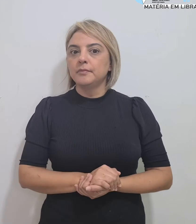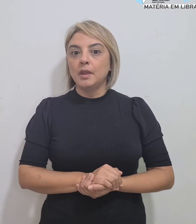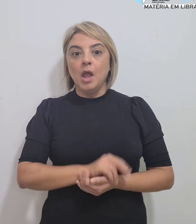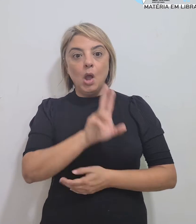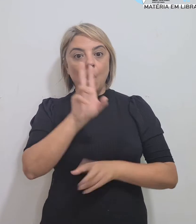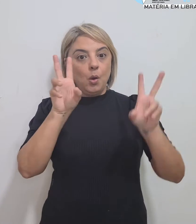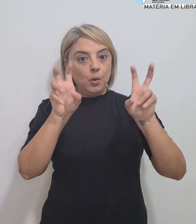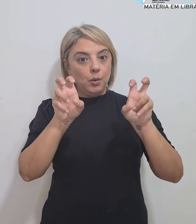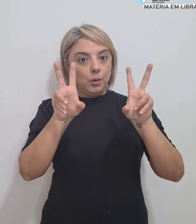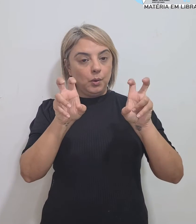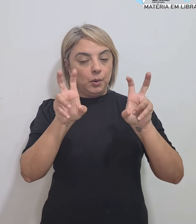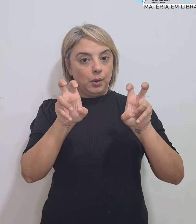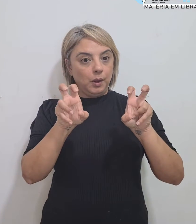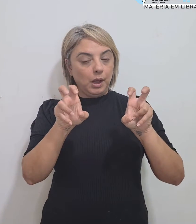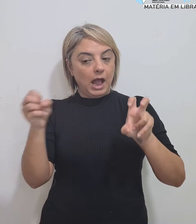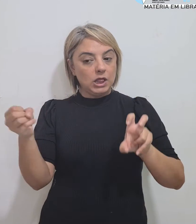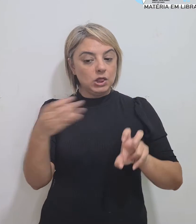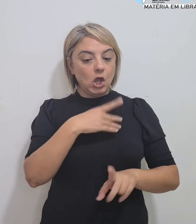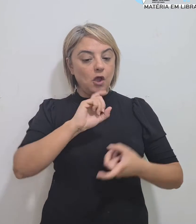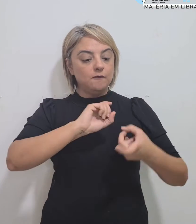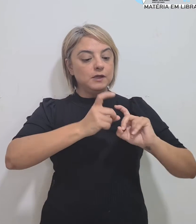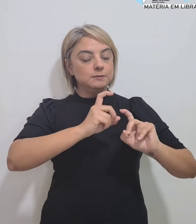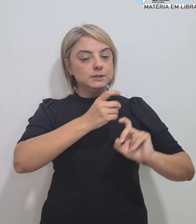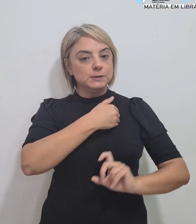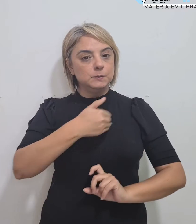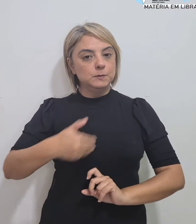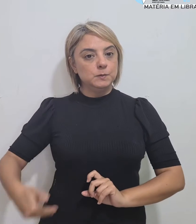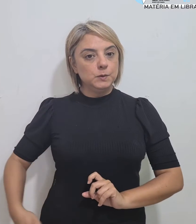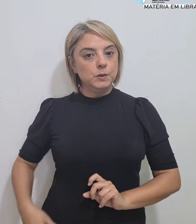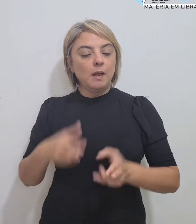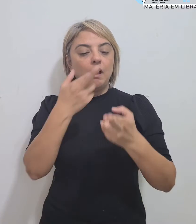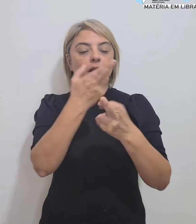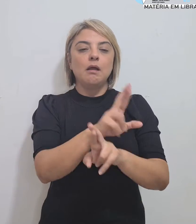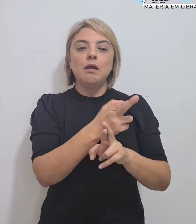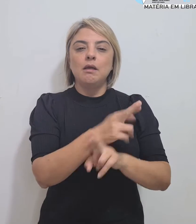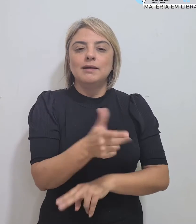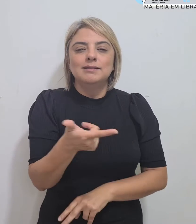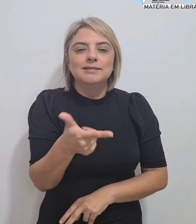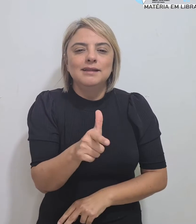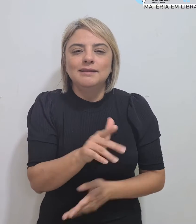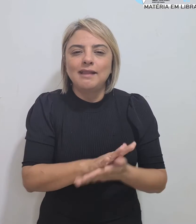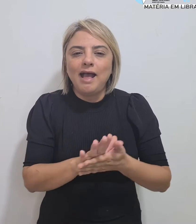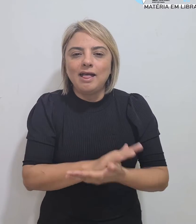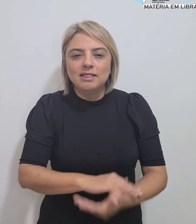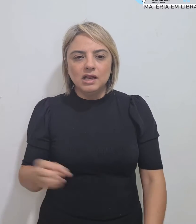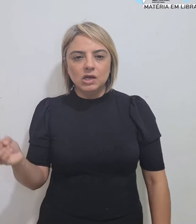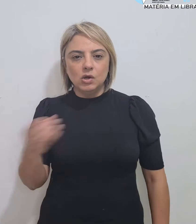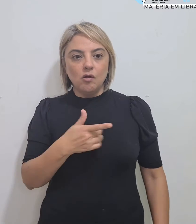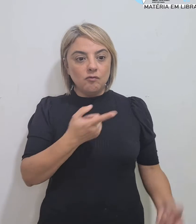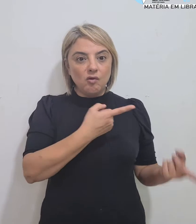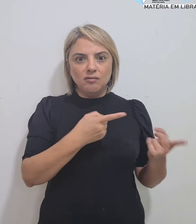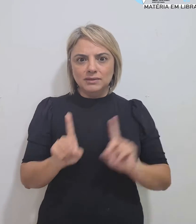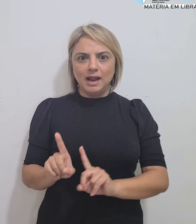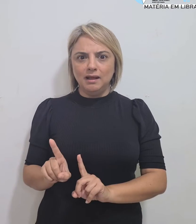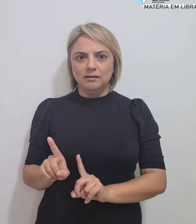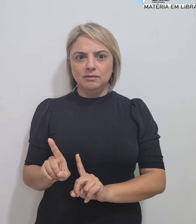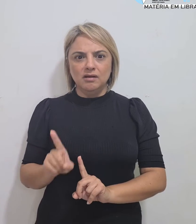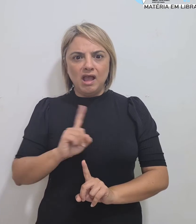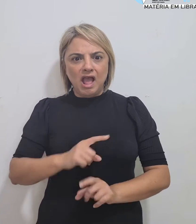Denominada também de a nova administração pública, a reforma não tem nada de novo. Pelo contrário, ela